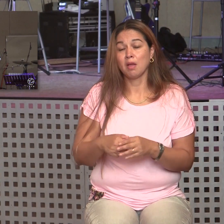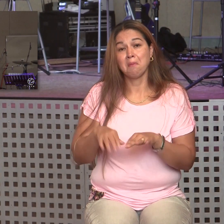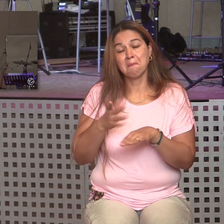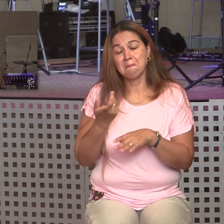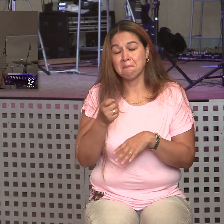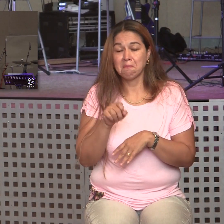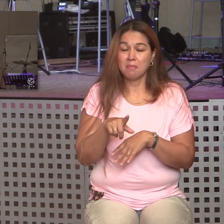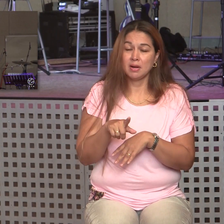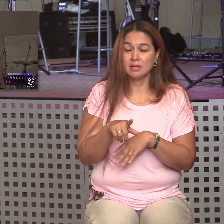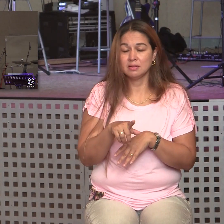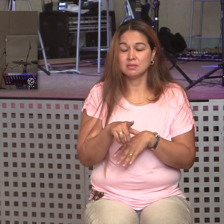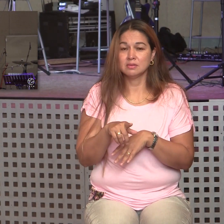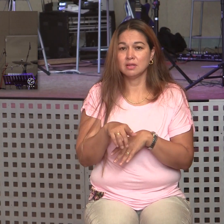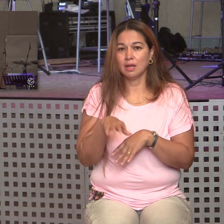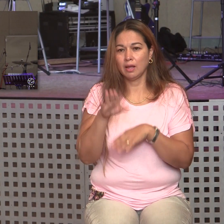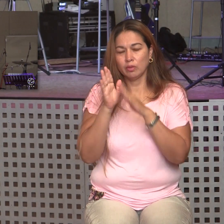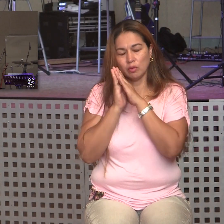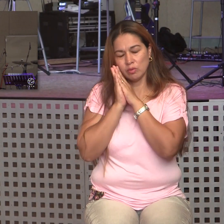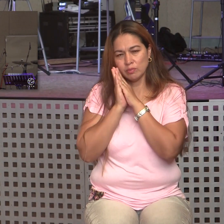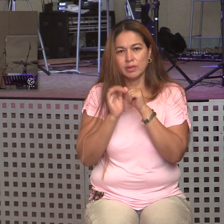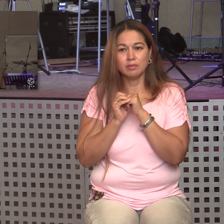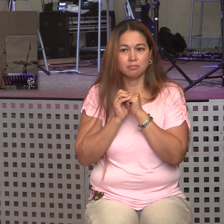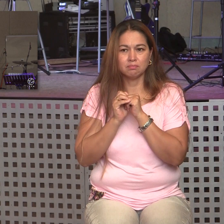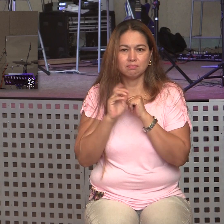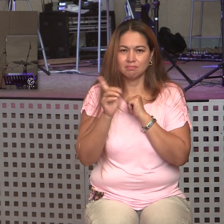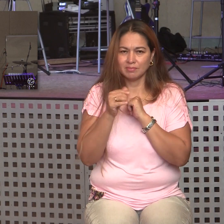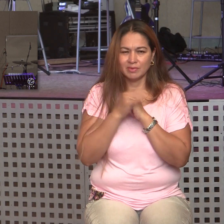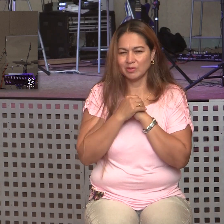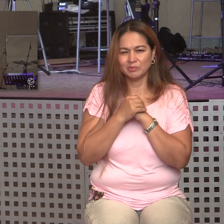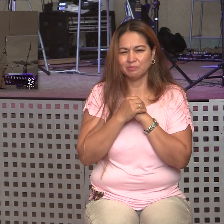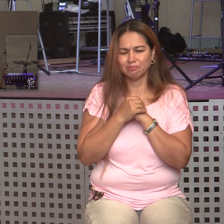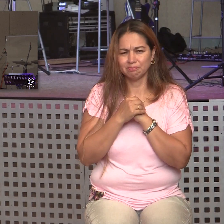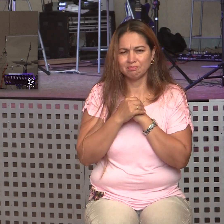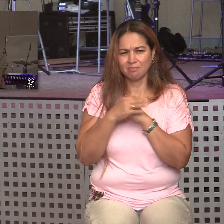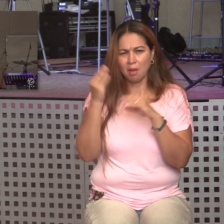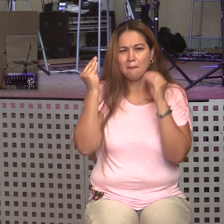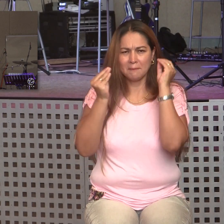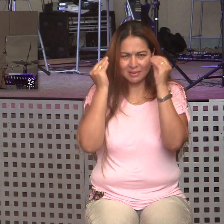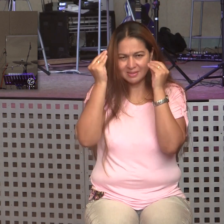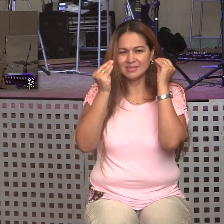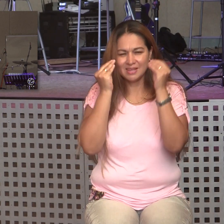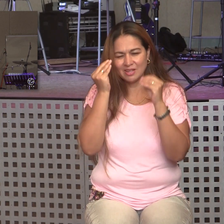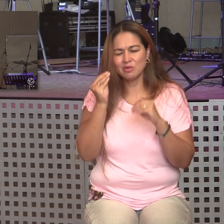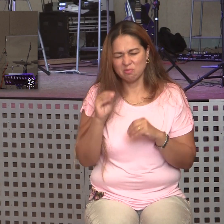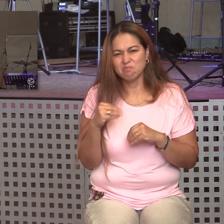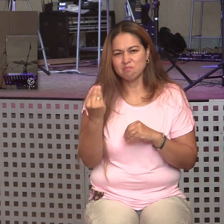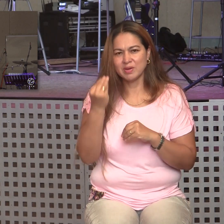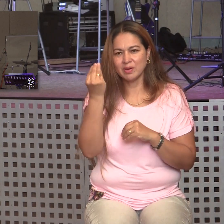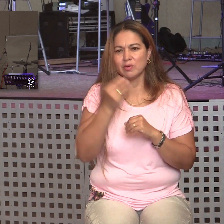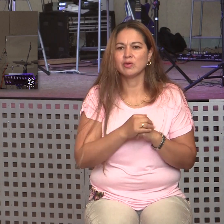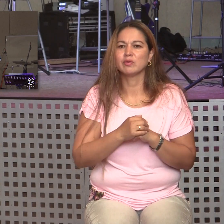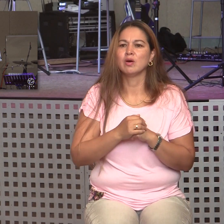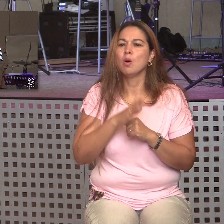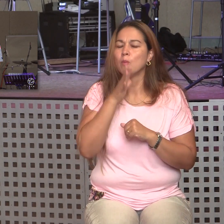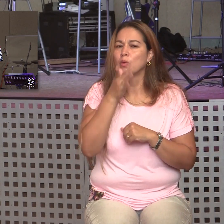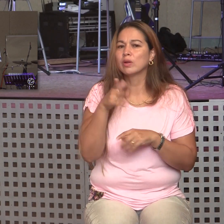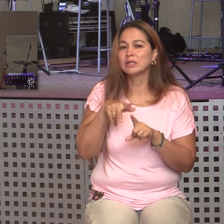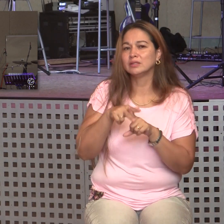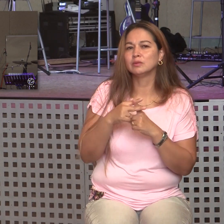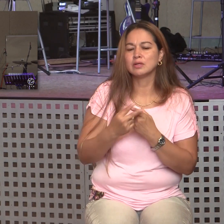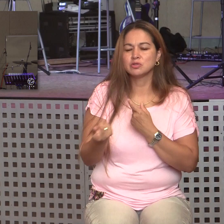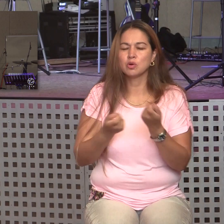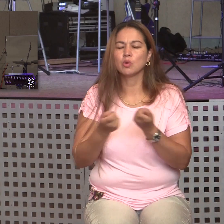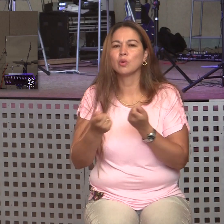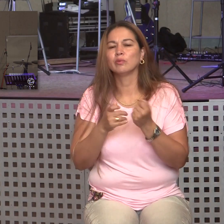está meditando cómo vamos a llegar a la otra orilla. está controlando